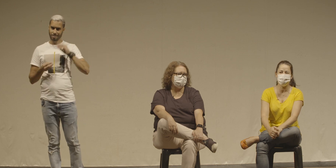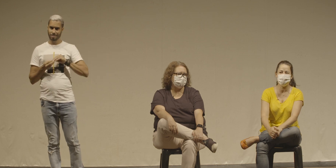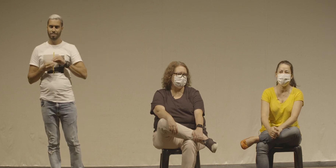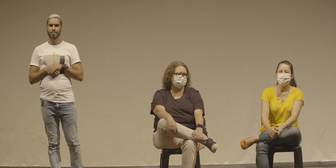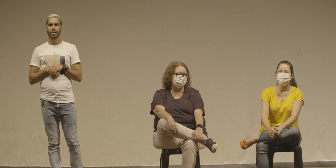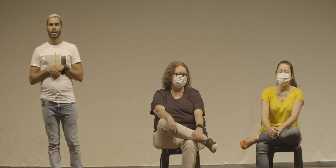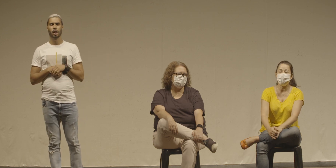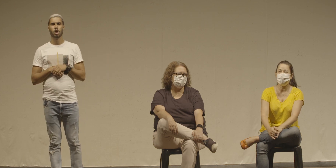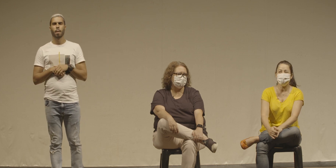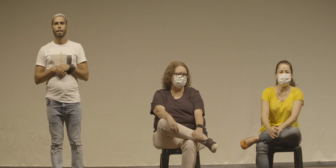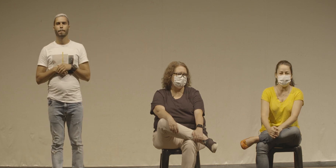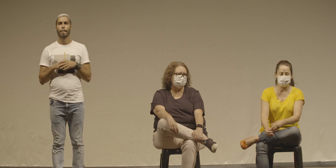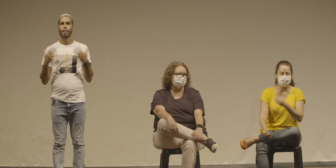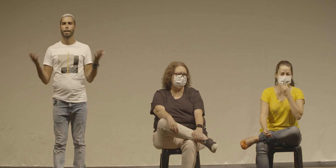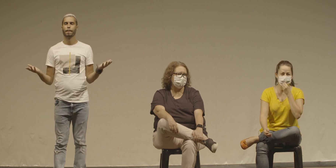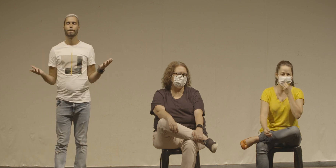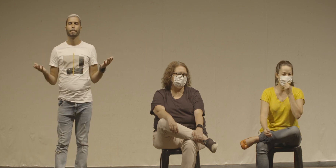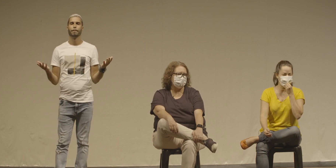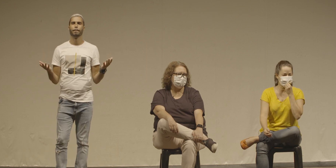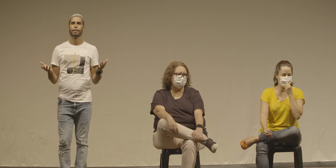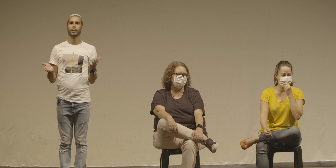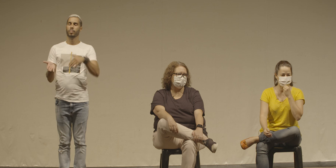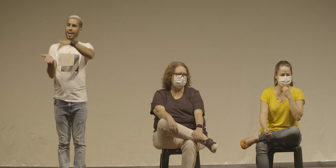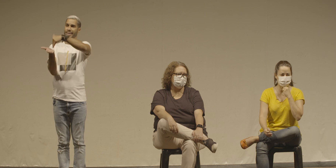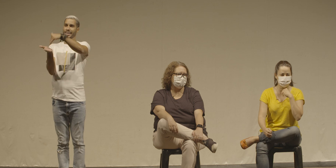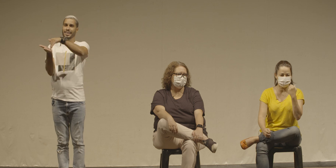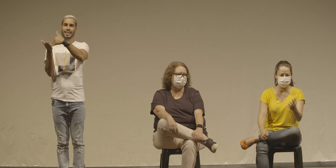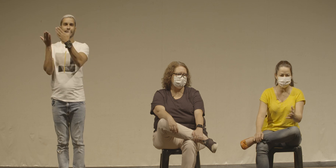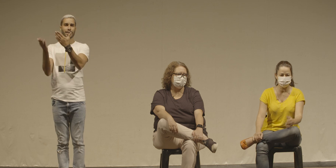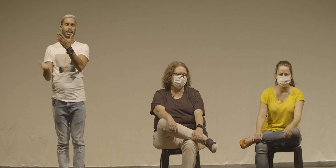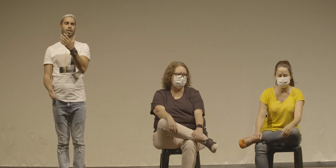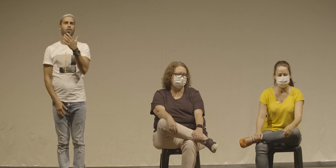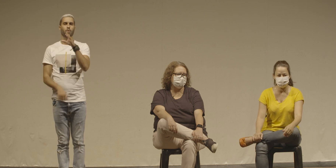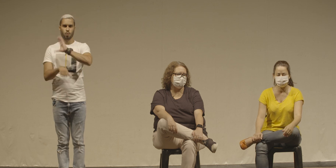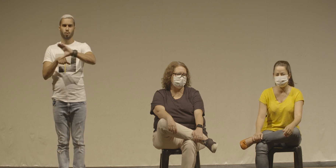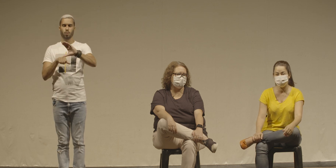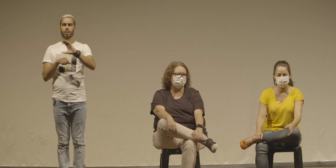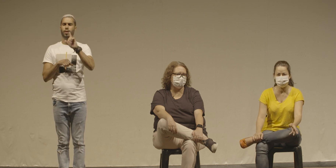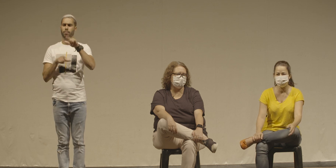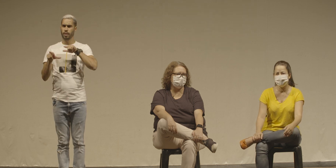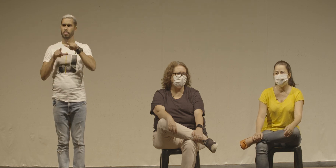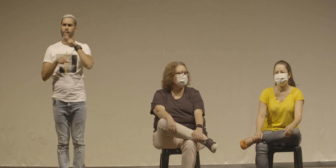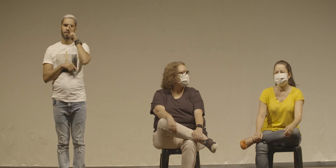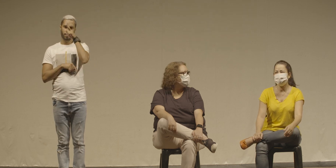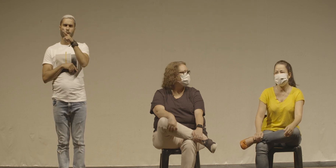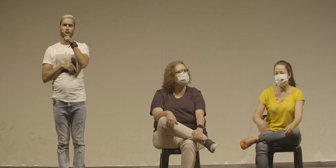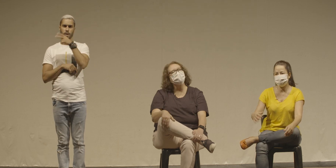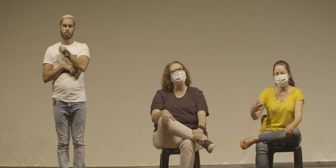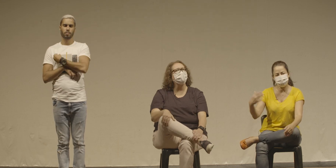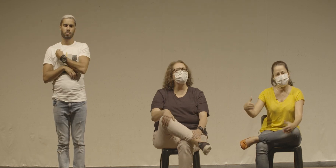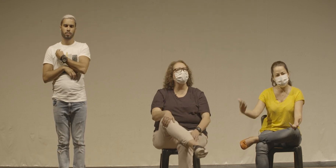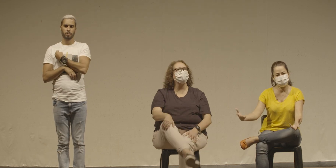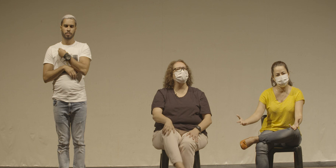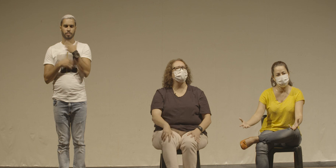eu acho que a nossa secretaria, ela faz um trabalho muito forte, a Secretaria de Cultura faz um trabalho muito forte mesmo, para que